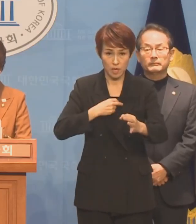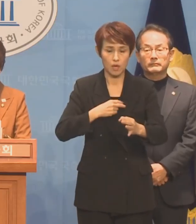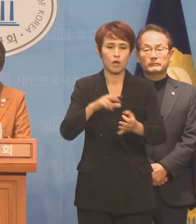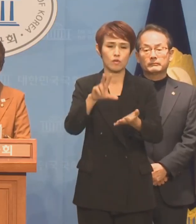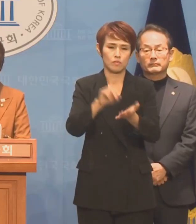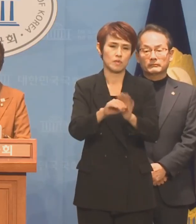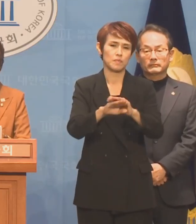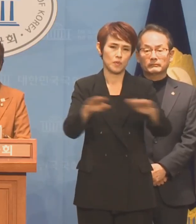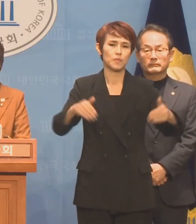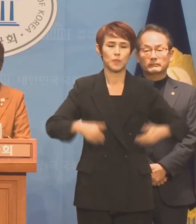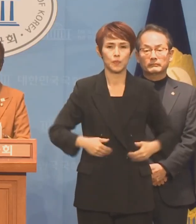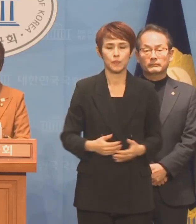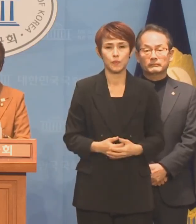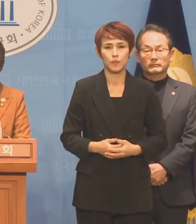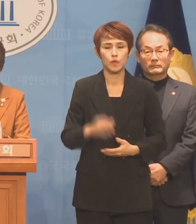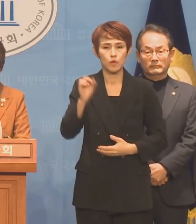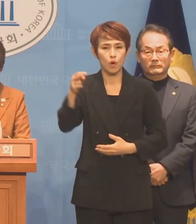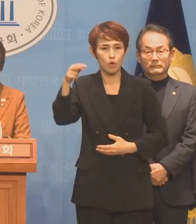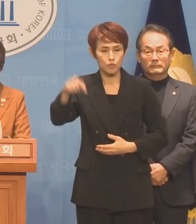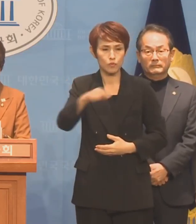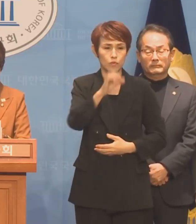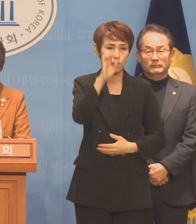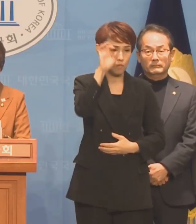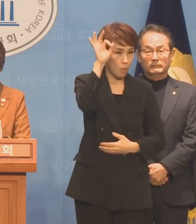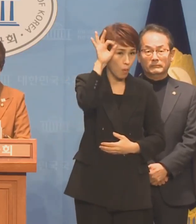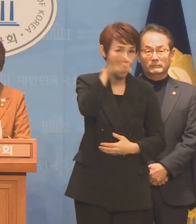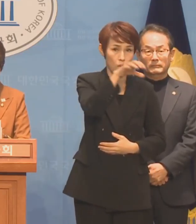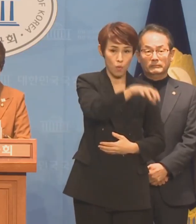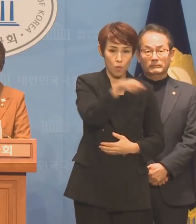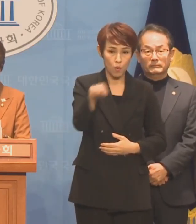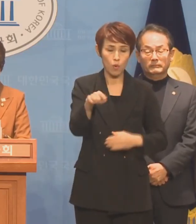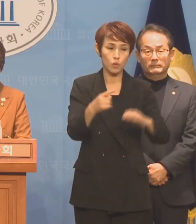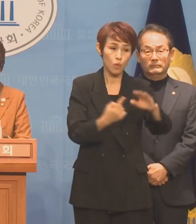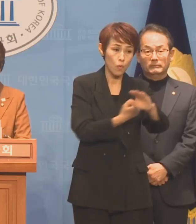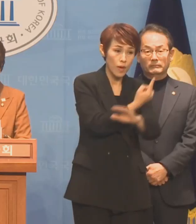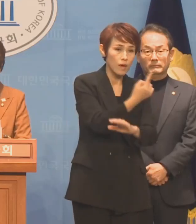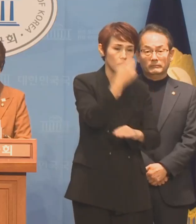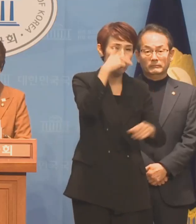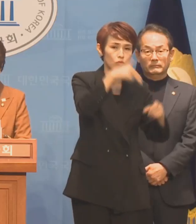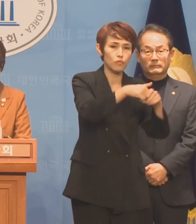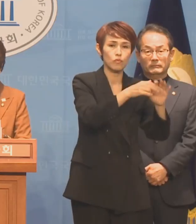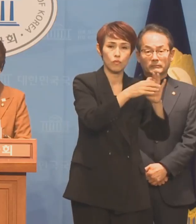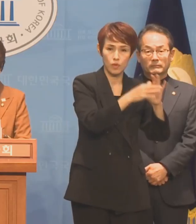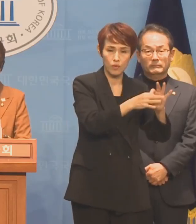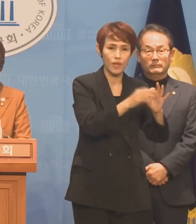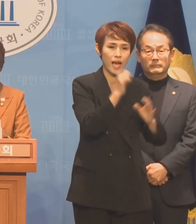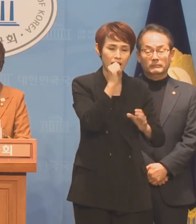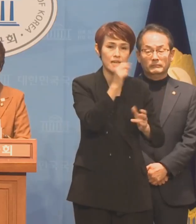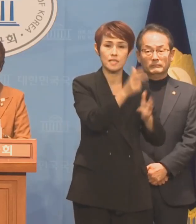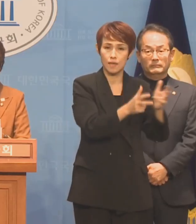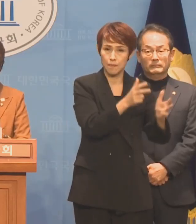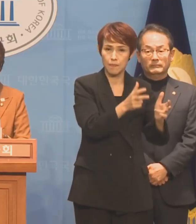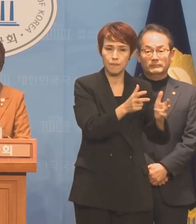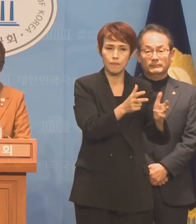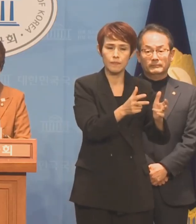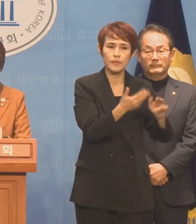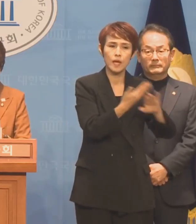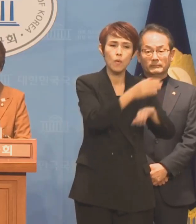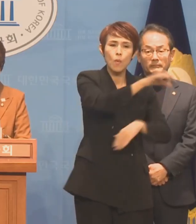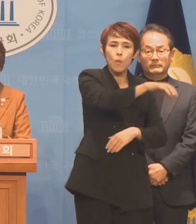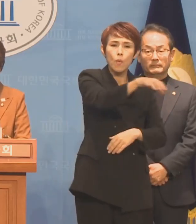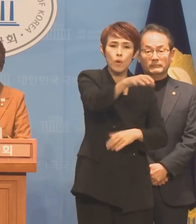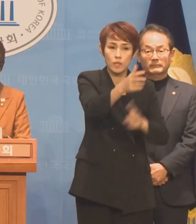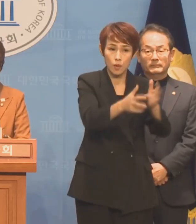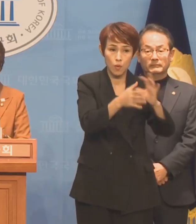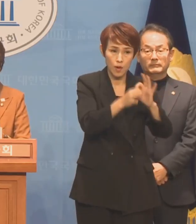셋째, 여수와 포항 외에도 석유화학 단지와 철강 산업을 포함한 다른 주요 산업에